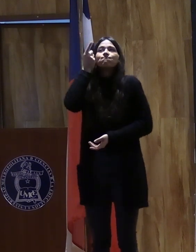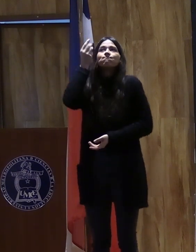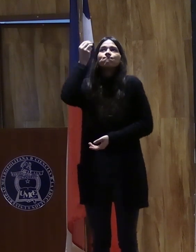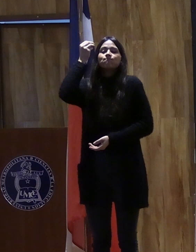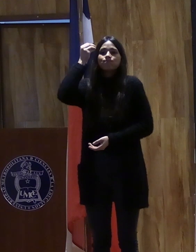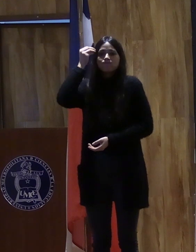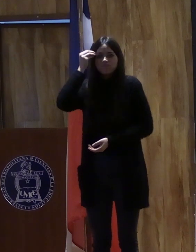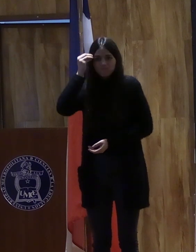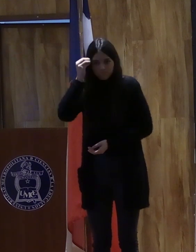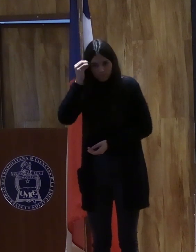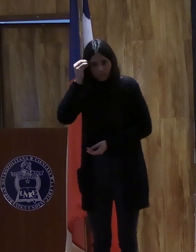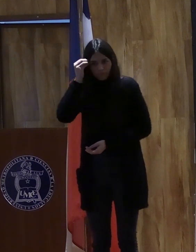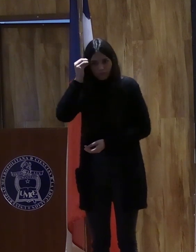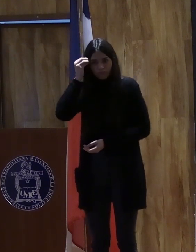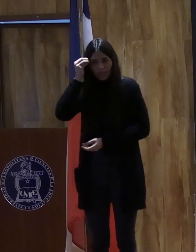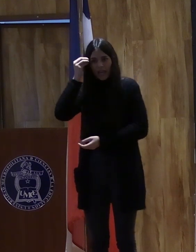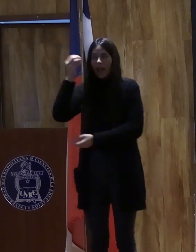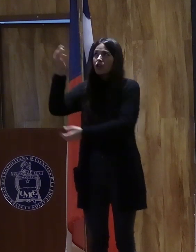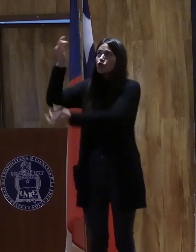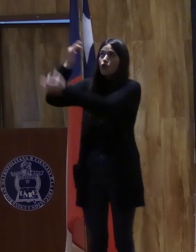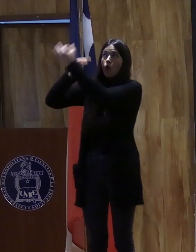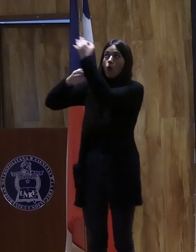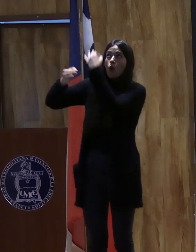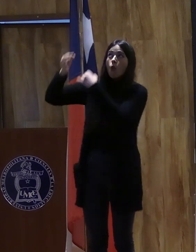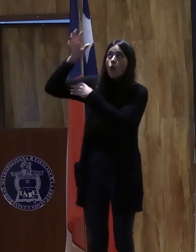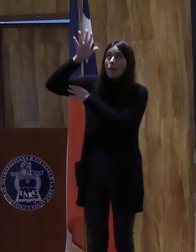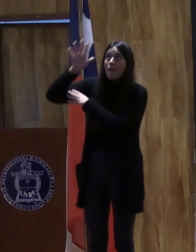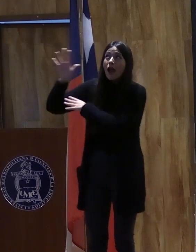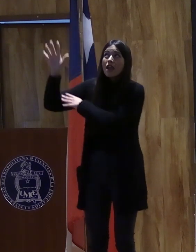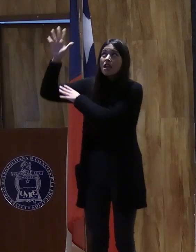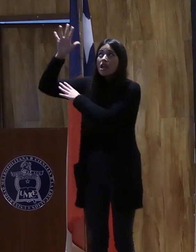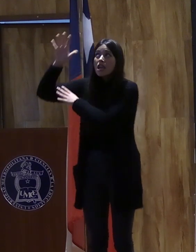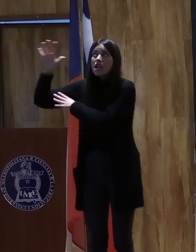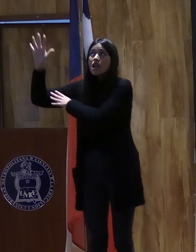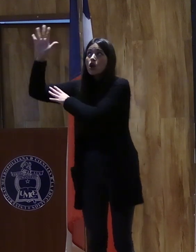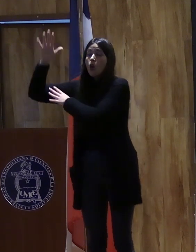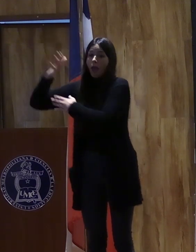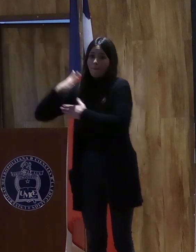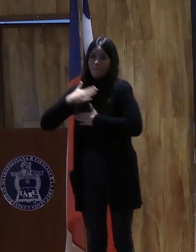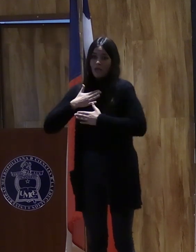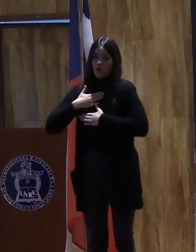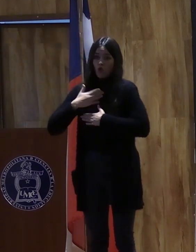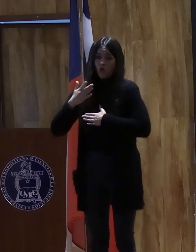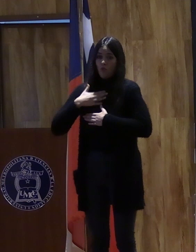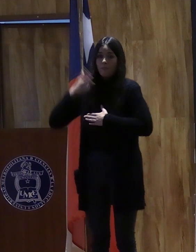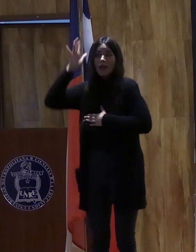el cuento que yo me cuento con la luna es un problema mío, no es problema de la luna.